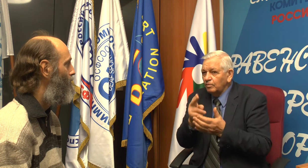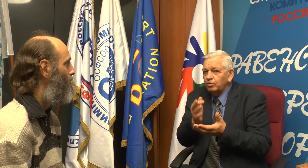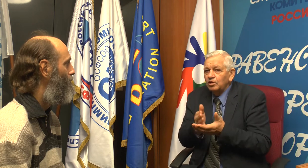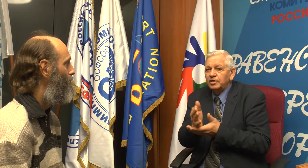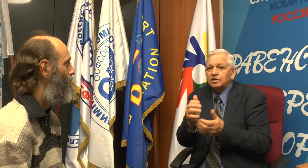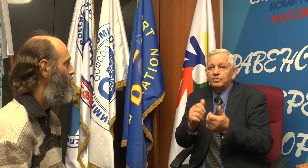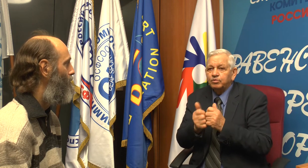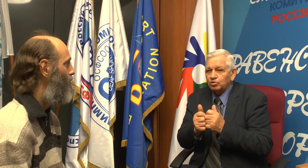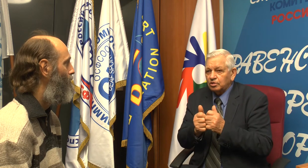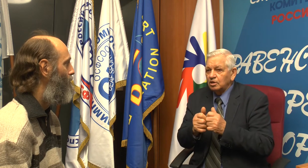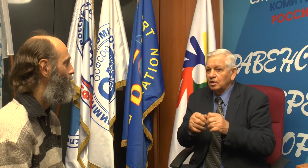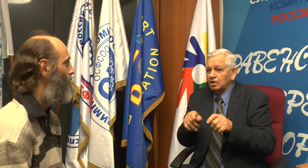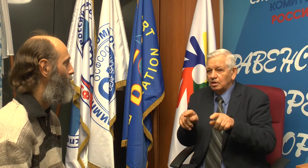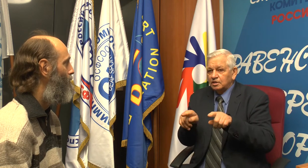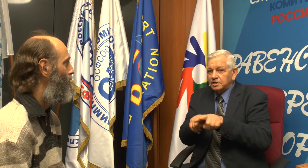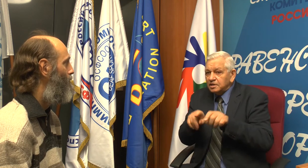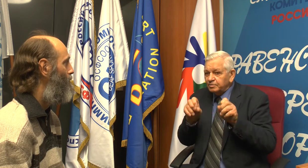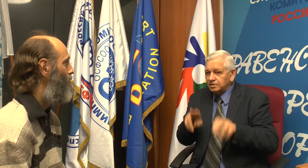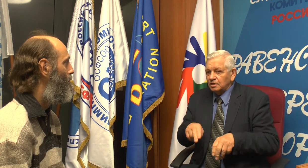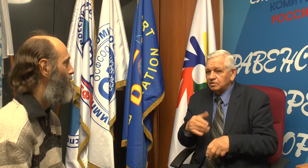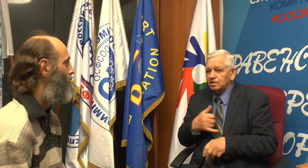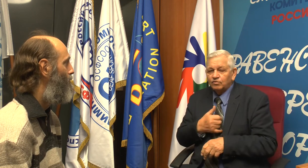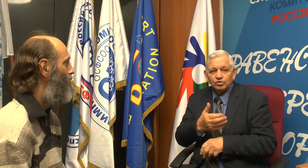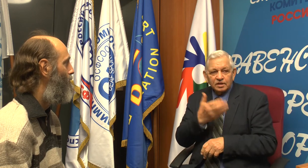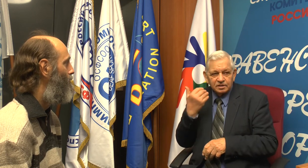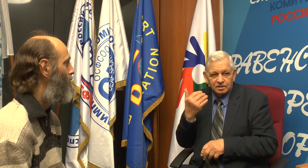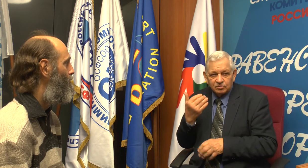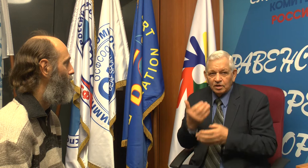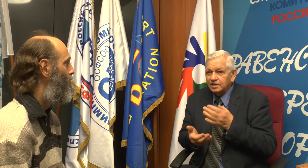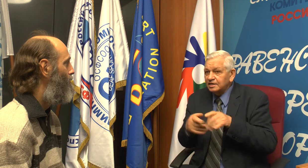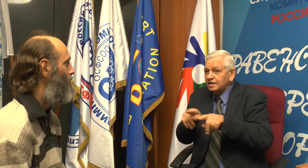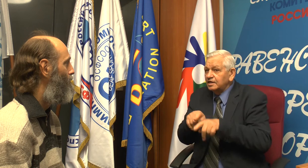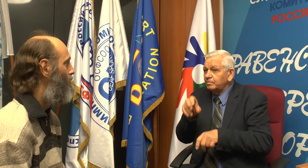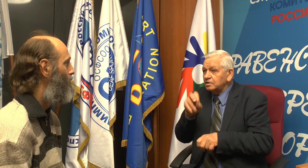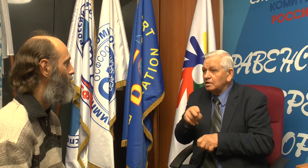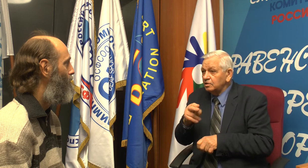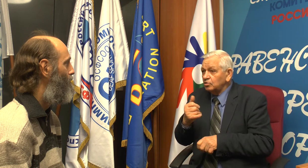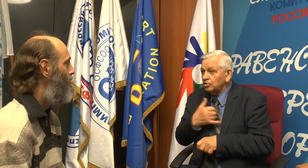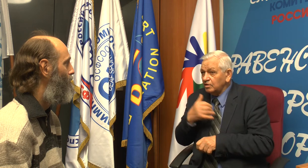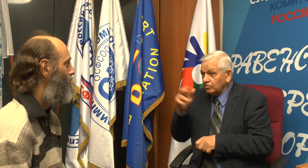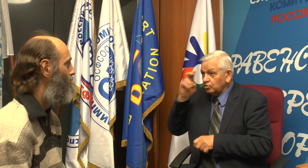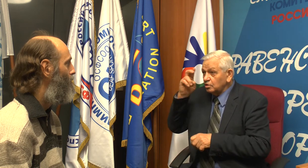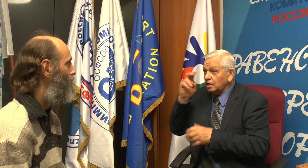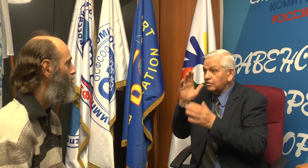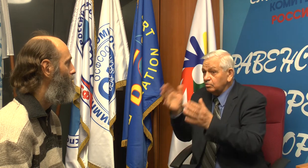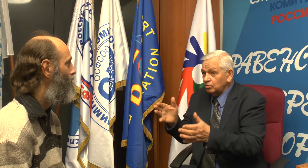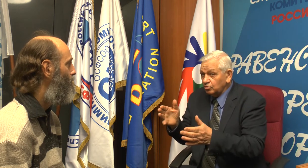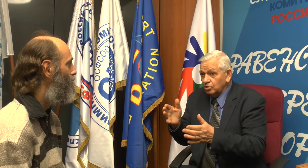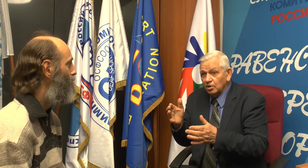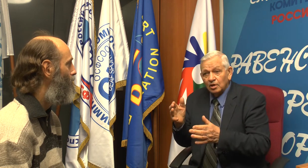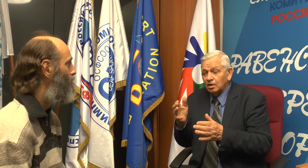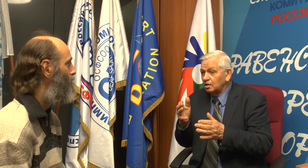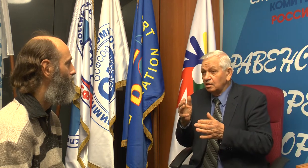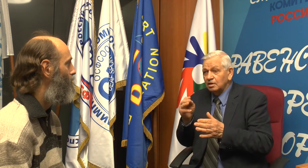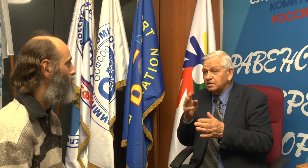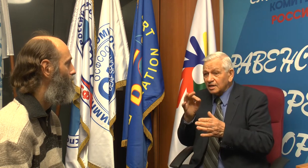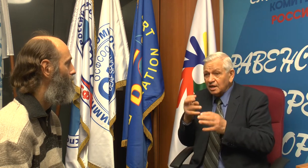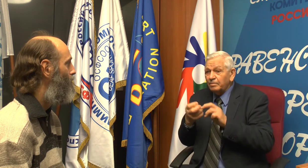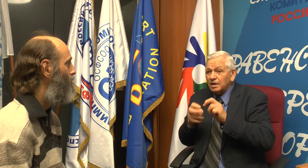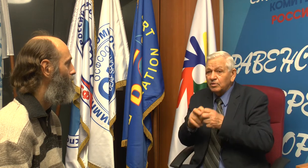по линии спорта, таких специалистов у нас нету. Эти такие специалисты у нас в государстве будут, тогда проблем